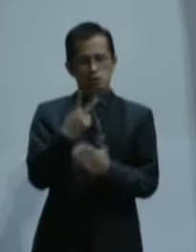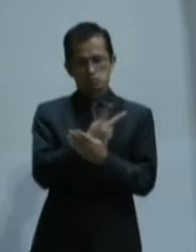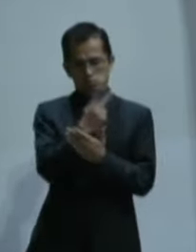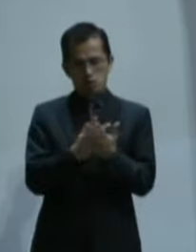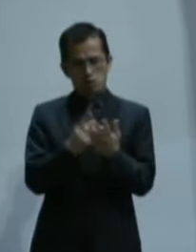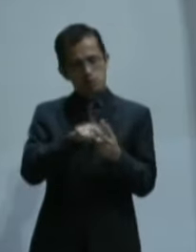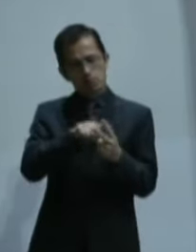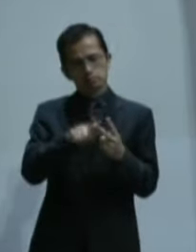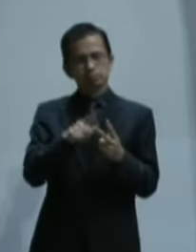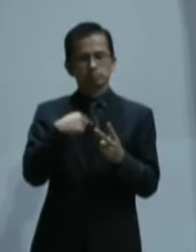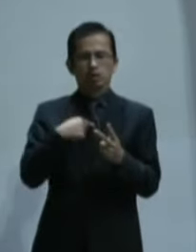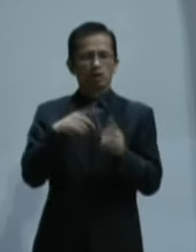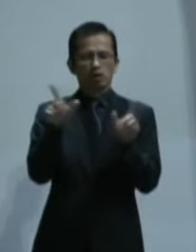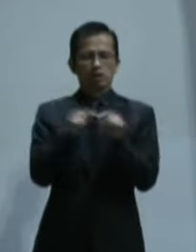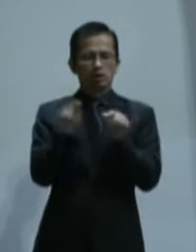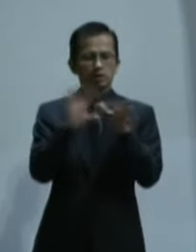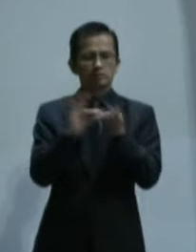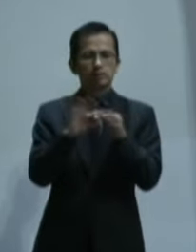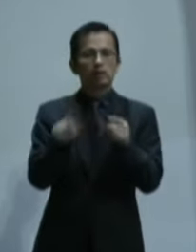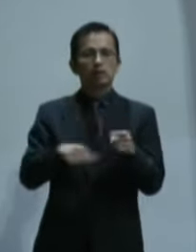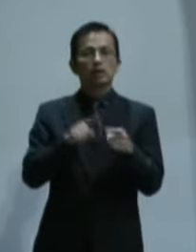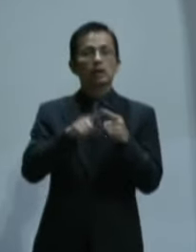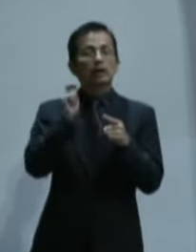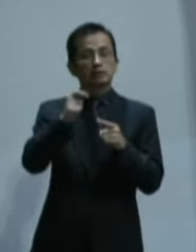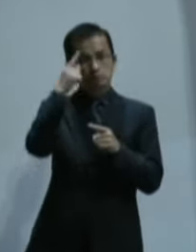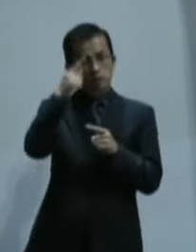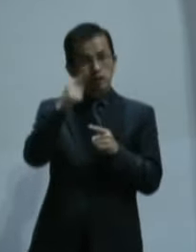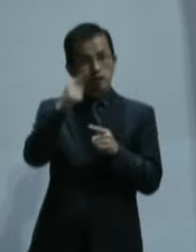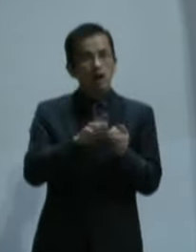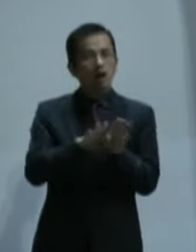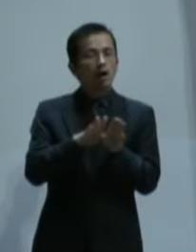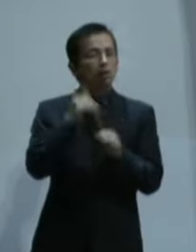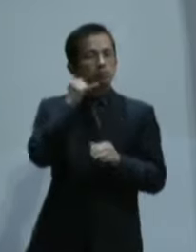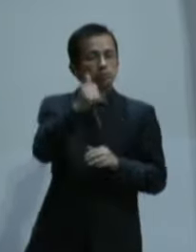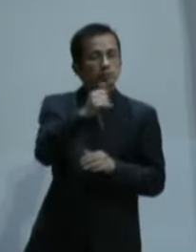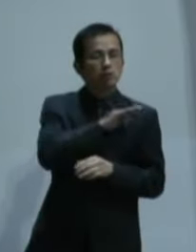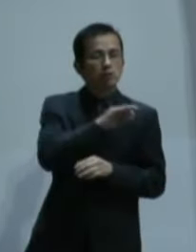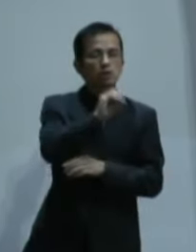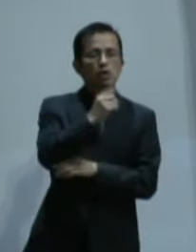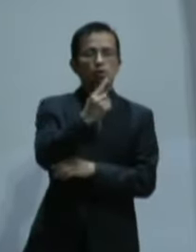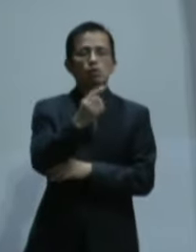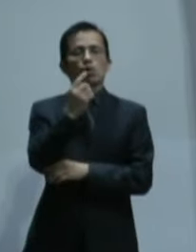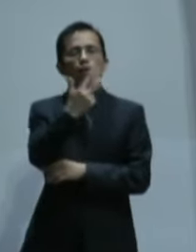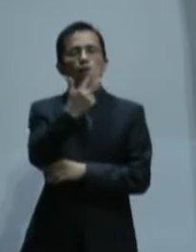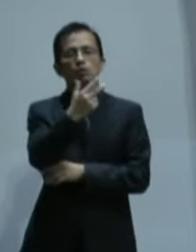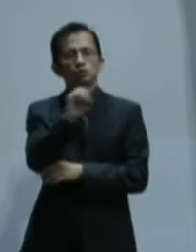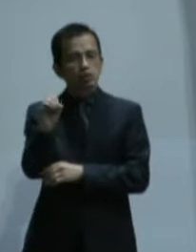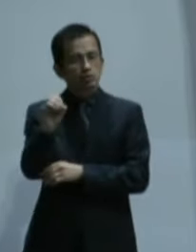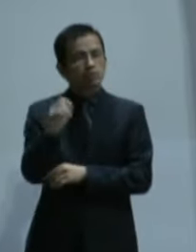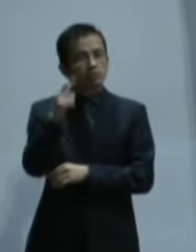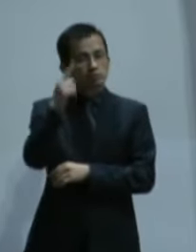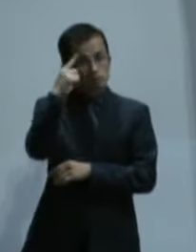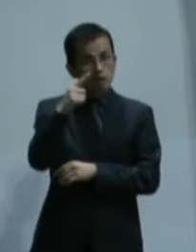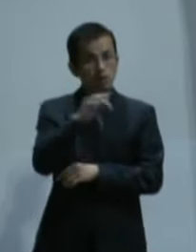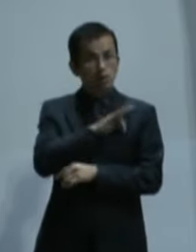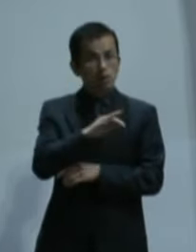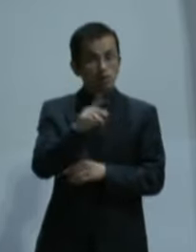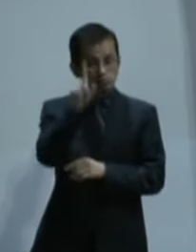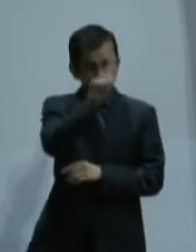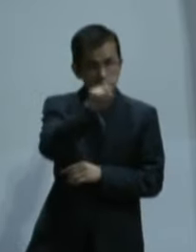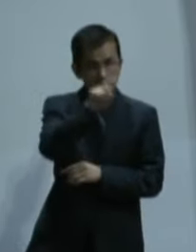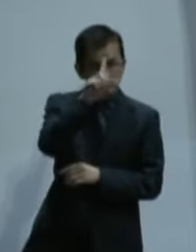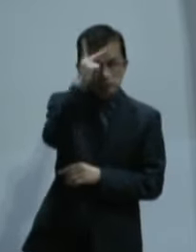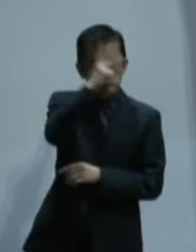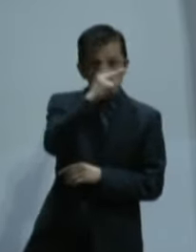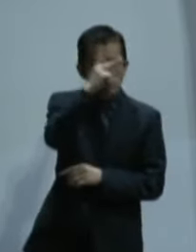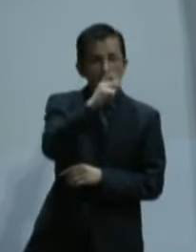atención que brevemente voy a mencionar son línea de ayuda origen que es un 01800 a través del cual brindamos orientación psicológica